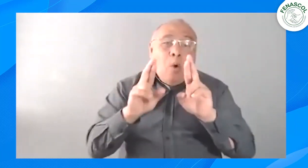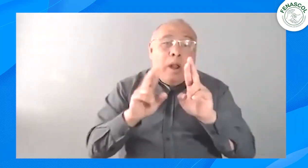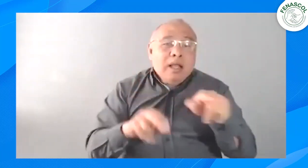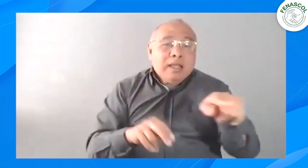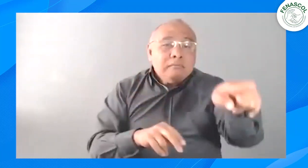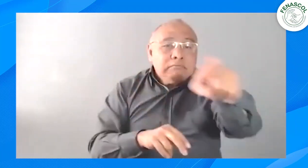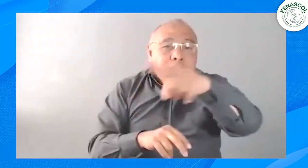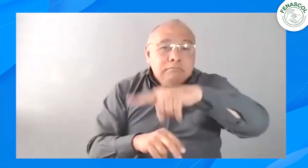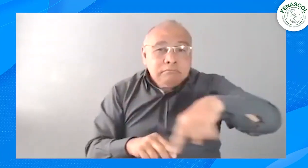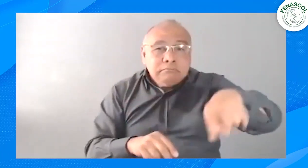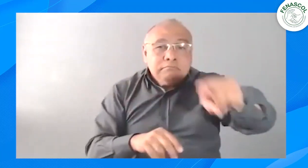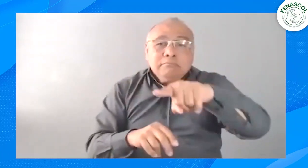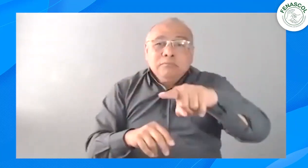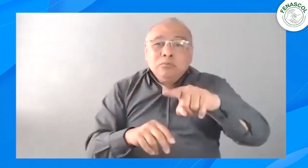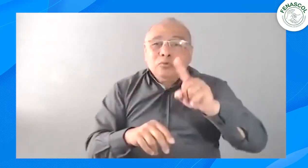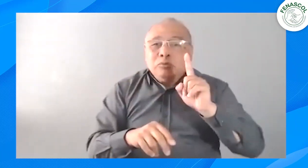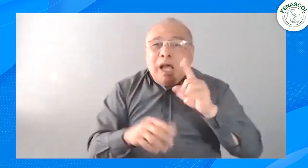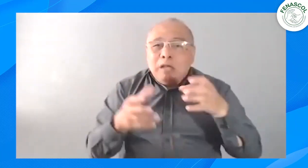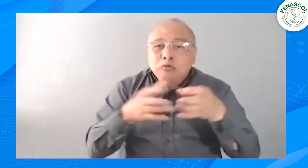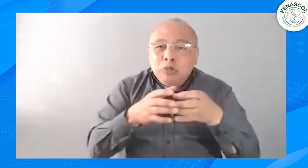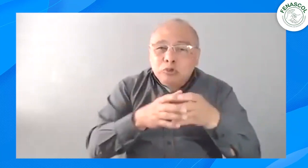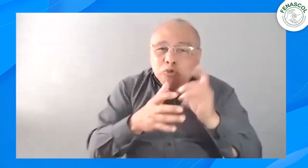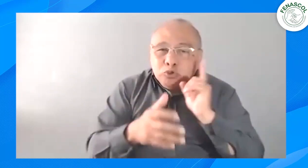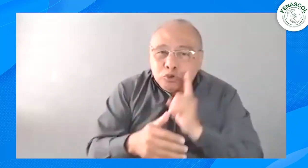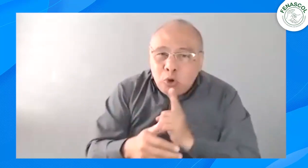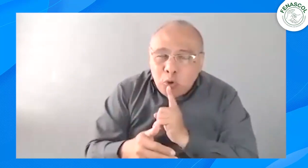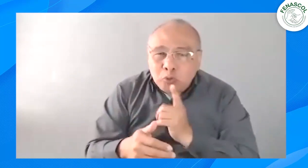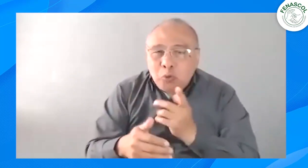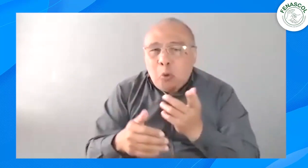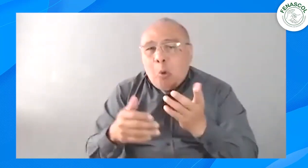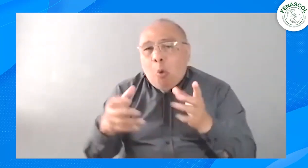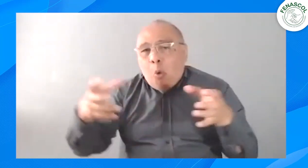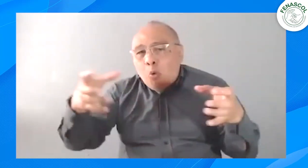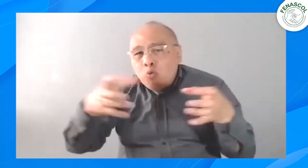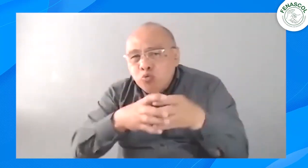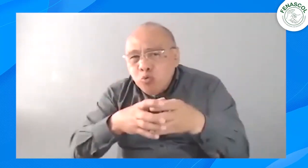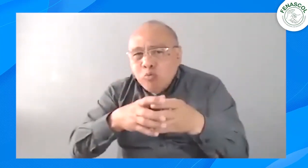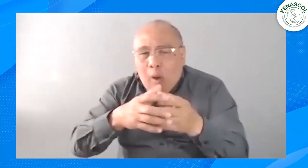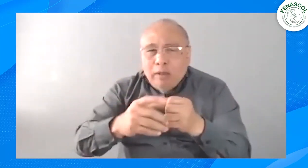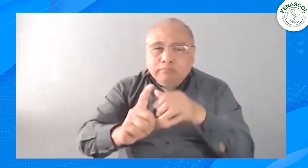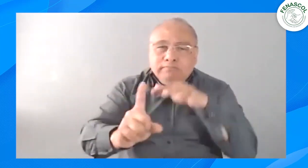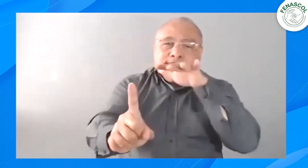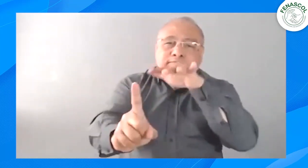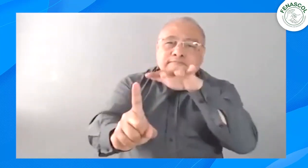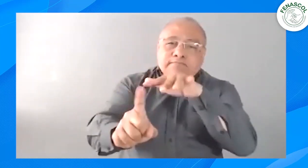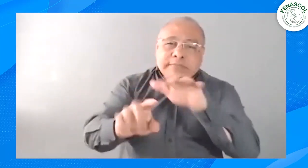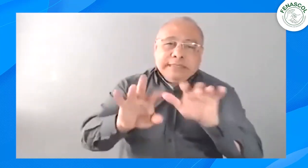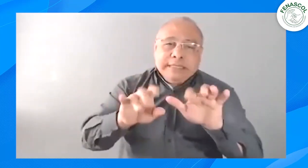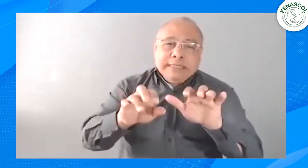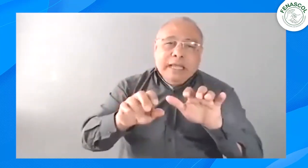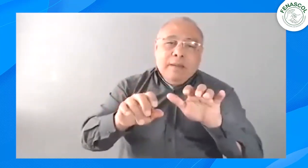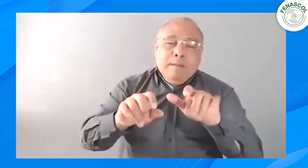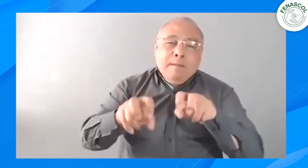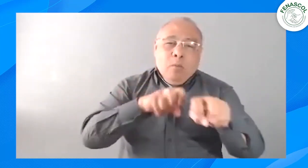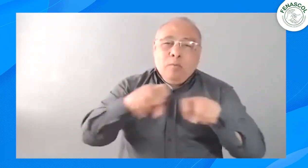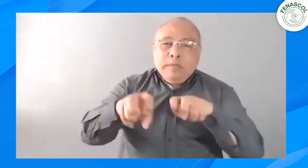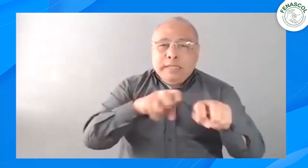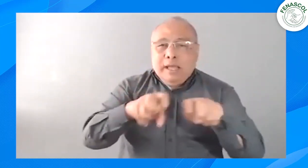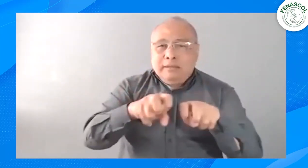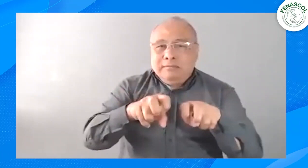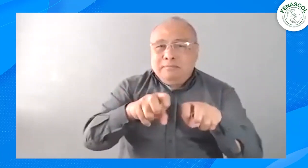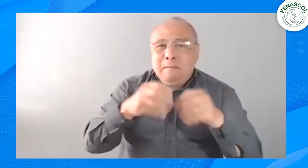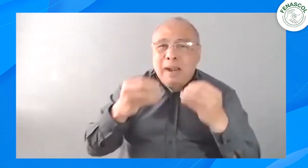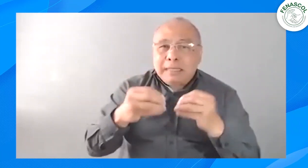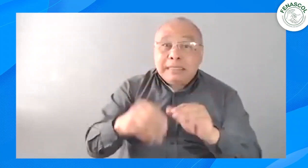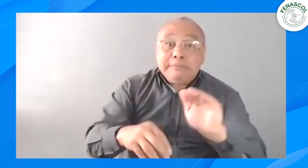mandando a ministerio para que se hagan estos pactos y hacerlo de a poco por eso es que requerimos también que la comunidad nos